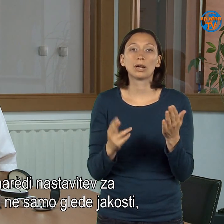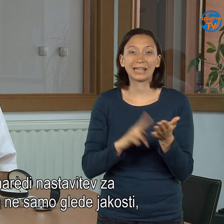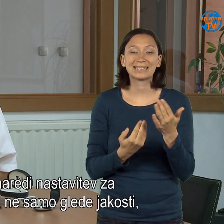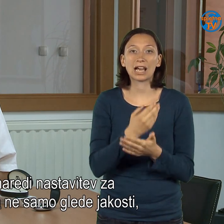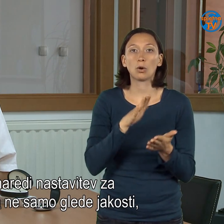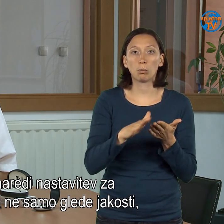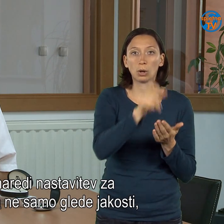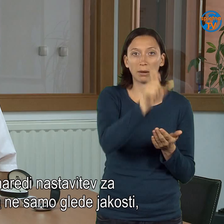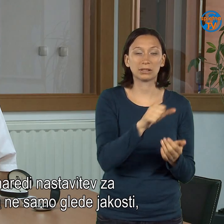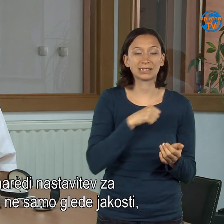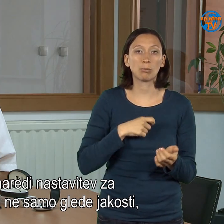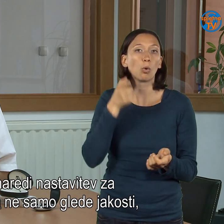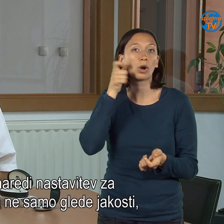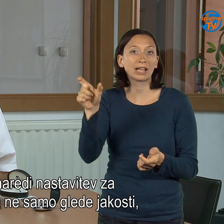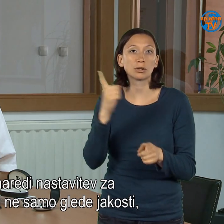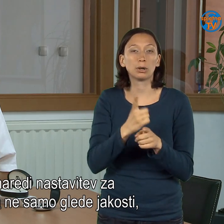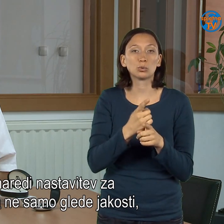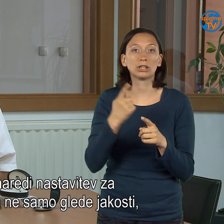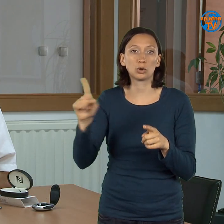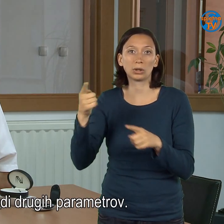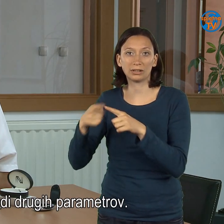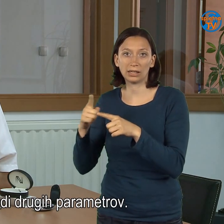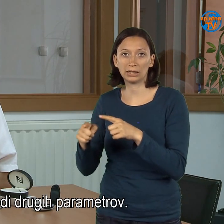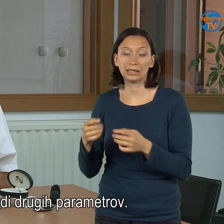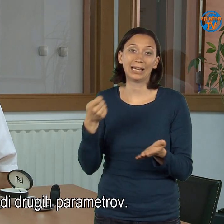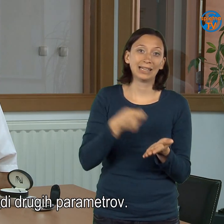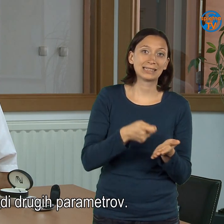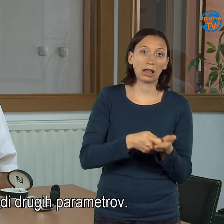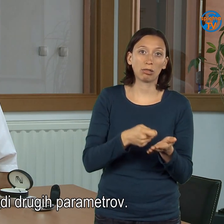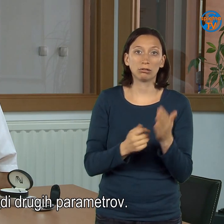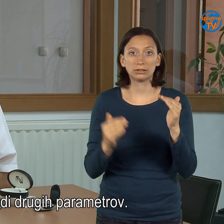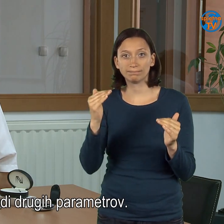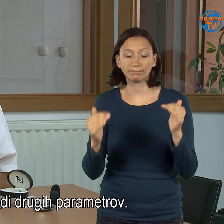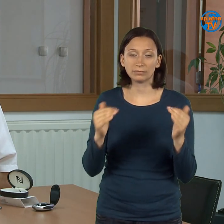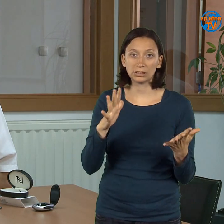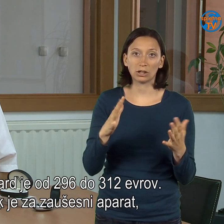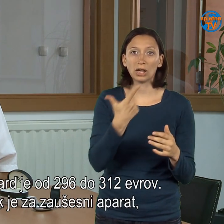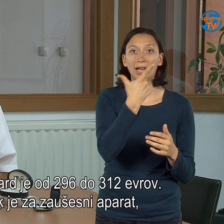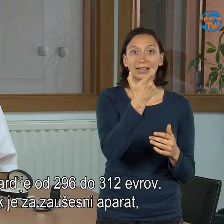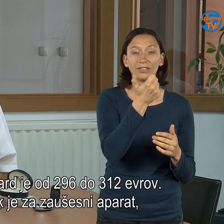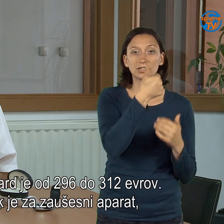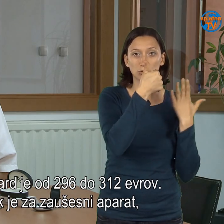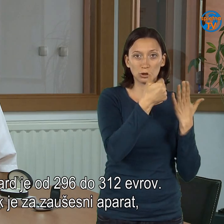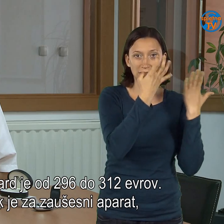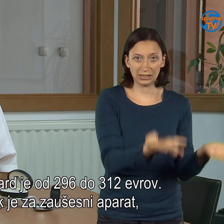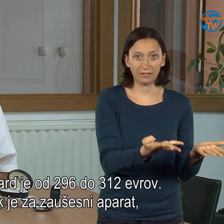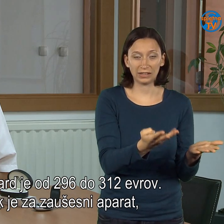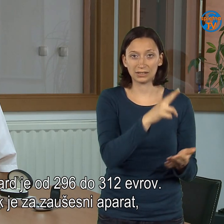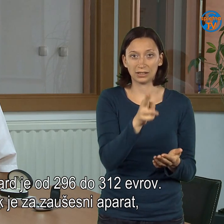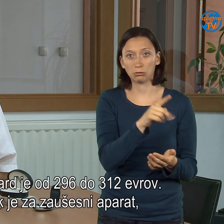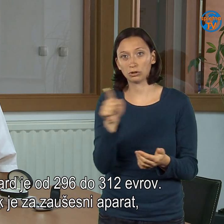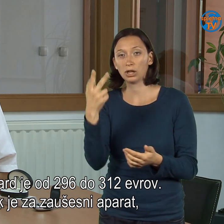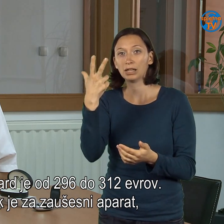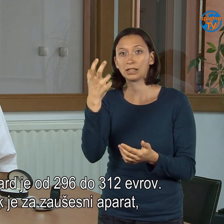uporabnika, ne samo kar se tiče jakosti, tudi drugih parametrov. Cenovni standard je od 296